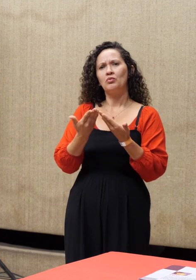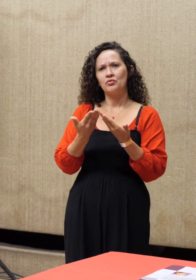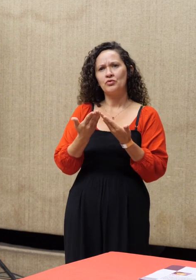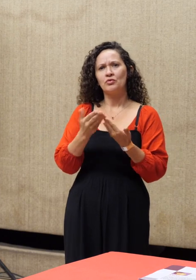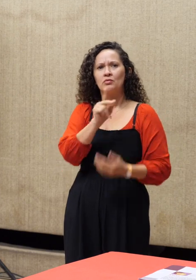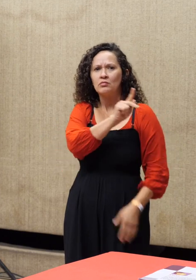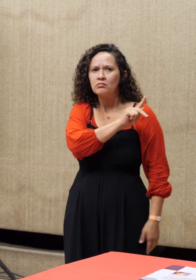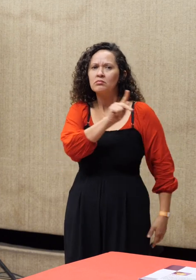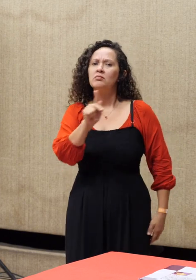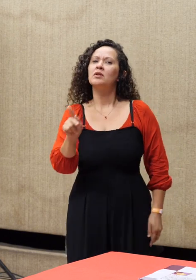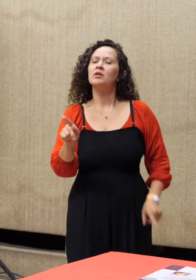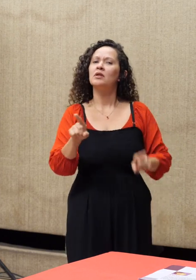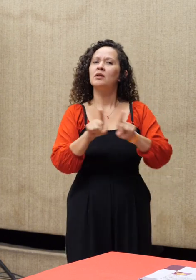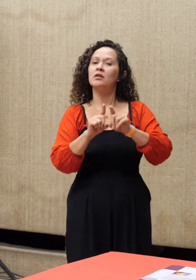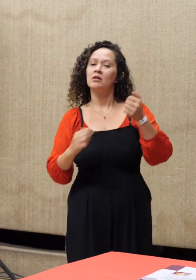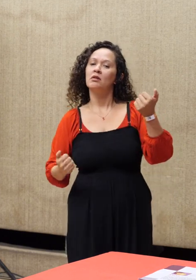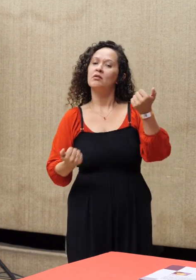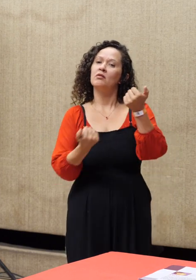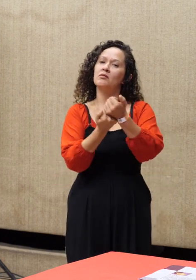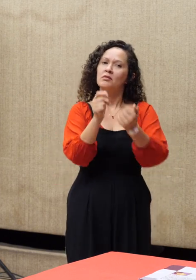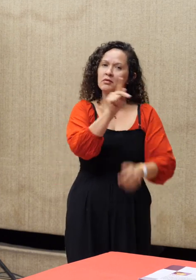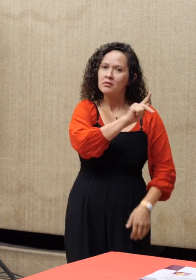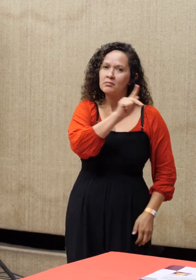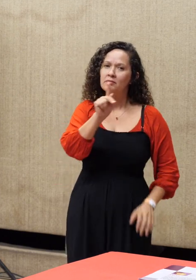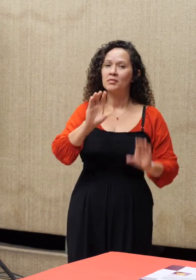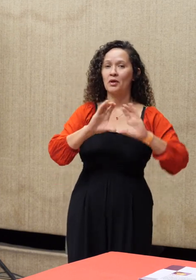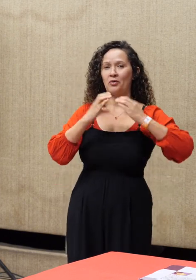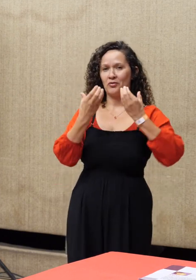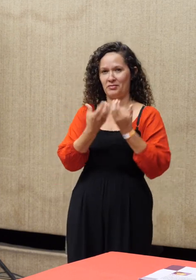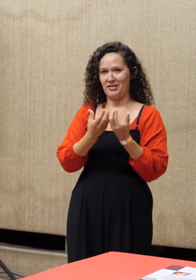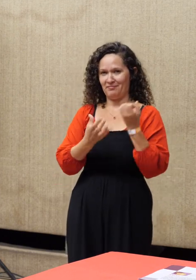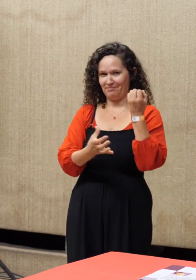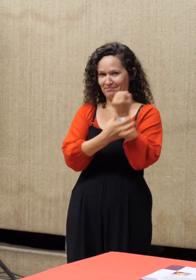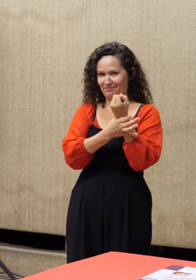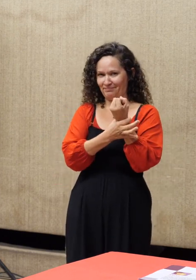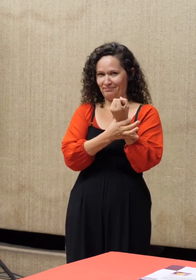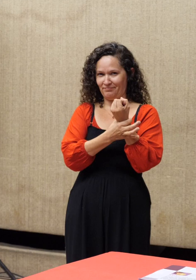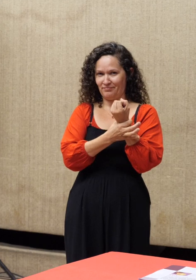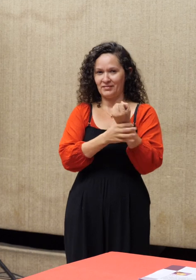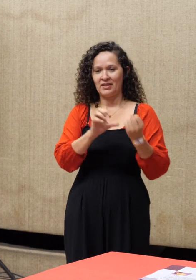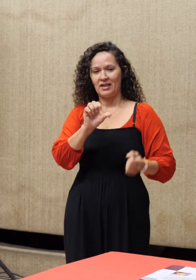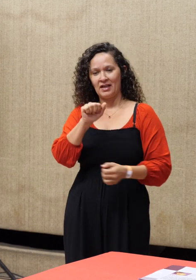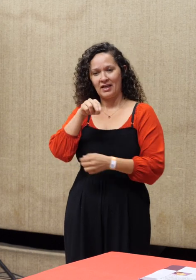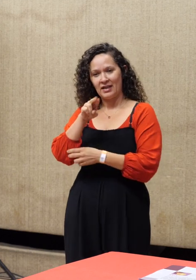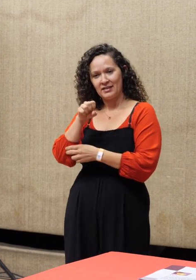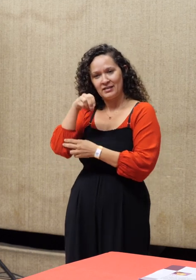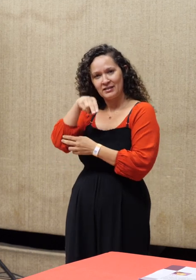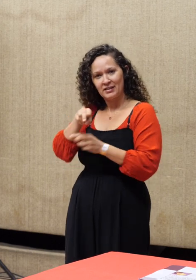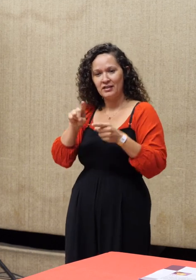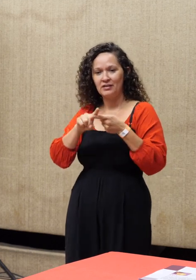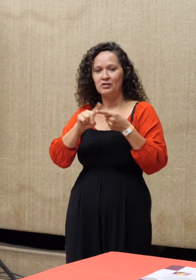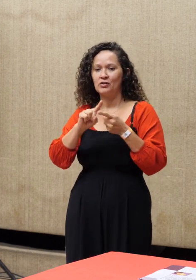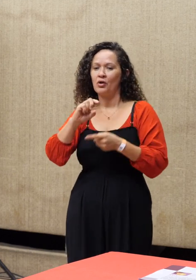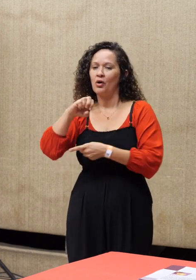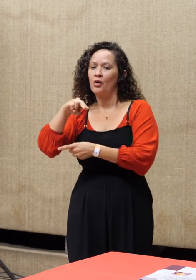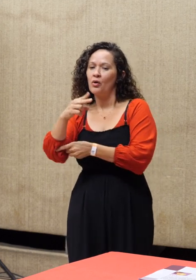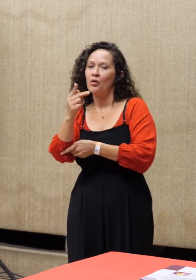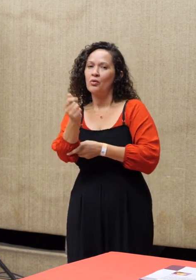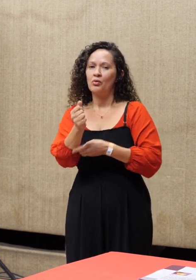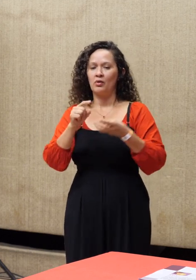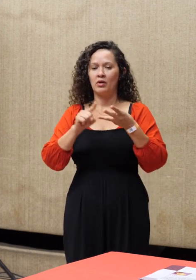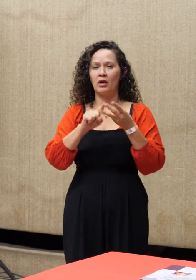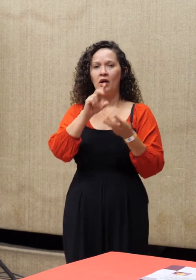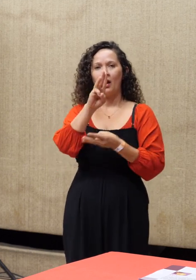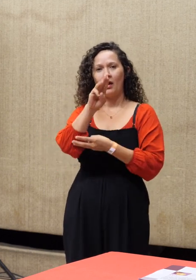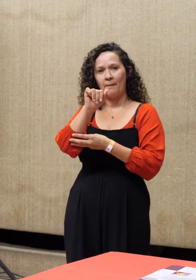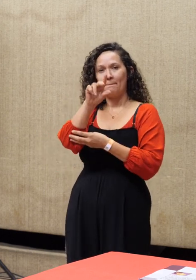o presidente e os vice-presidentes da Comissão de Segurança, o Sanderson, o deputado da Cunha, o